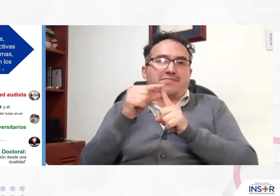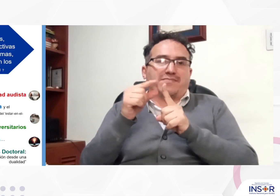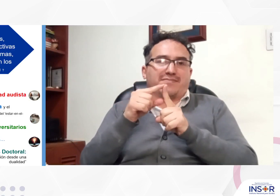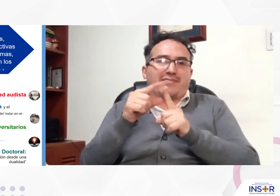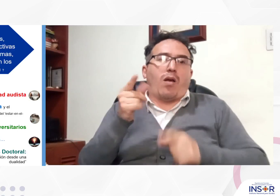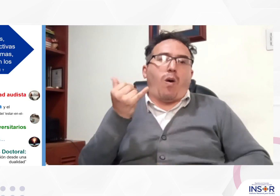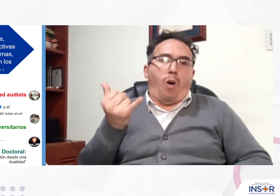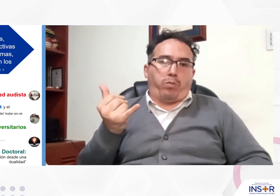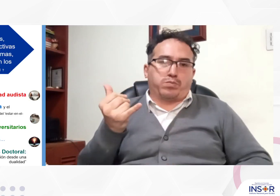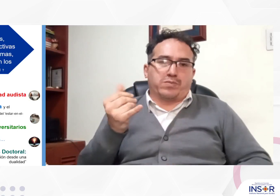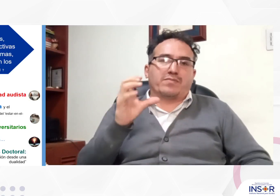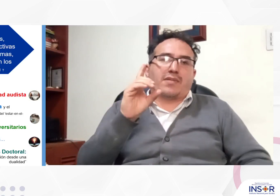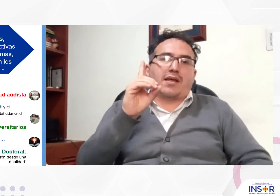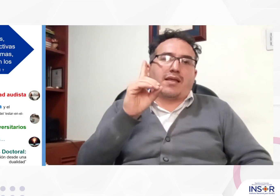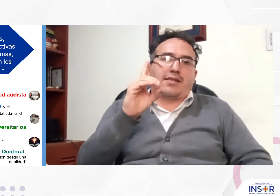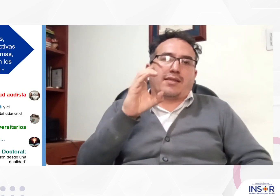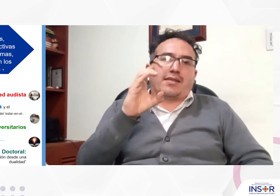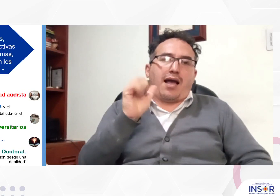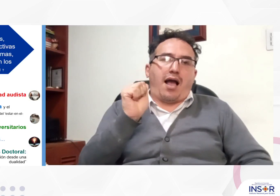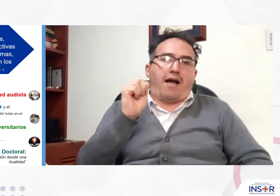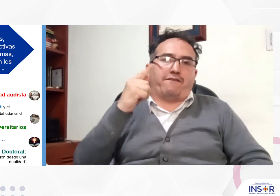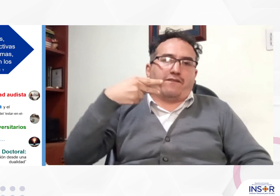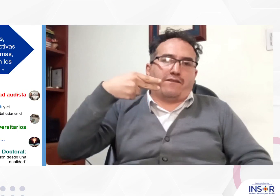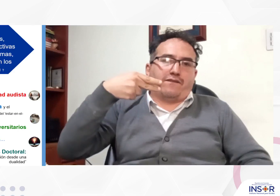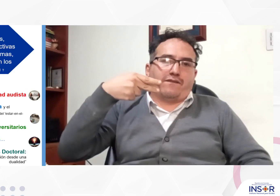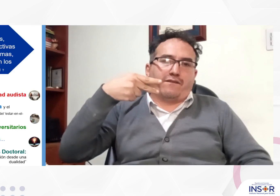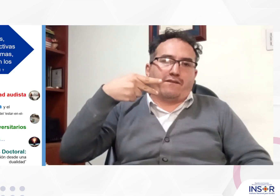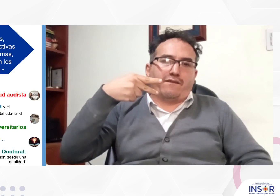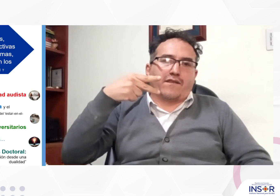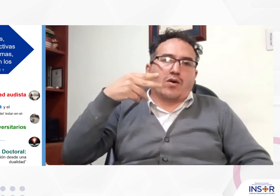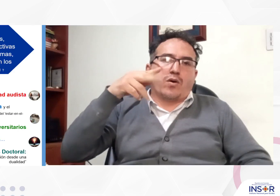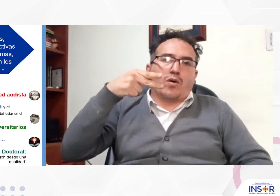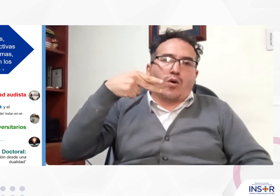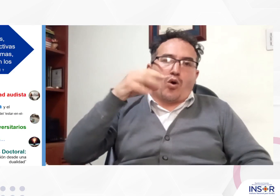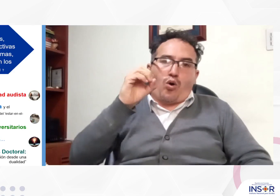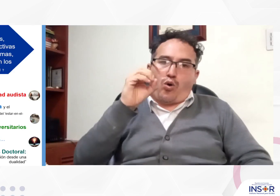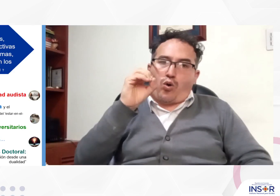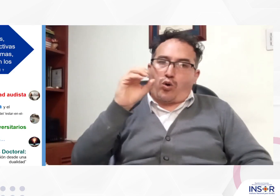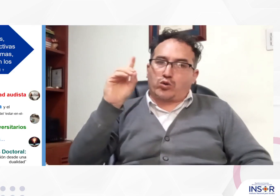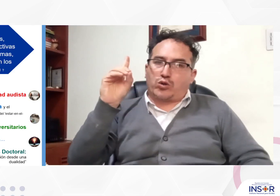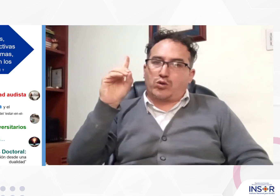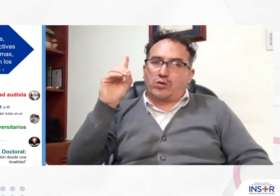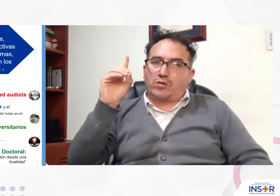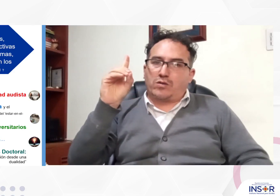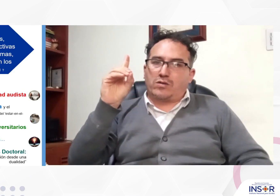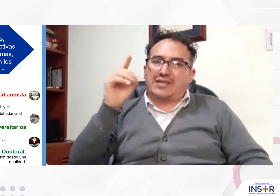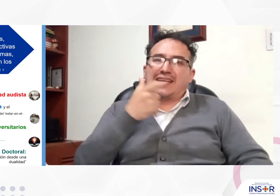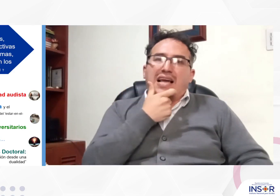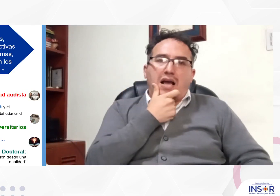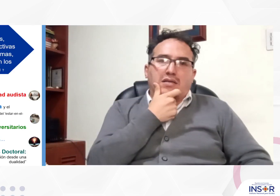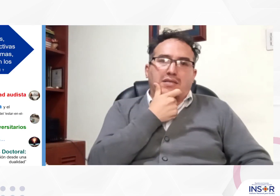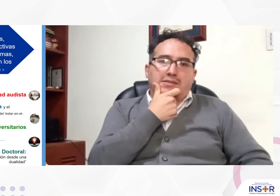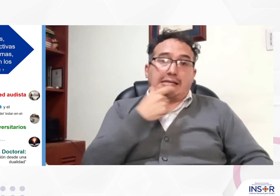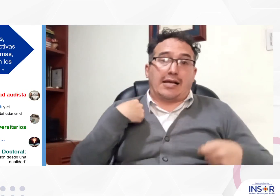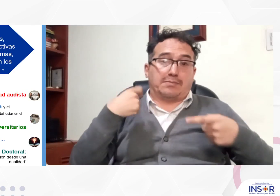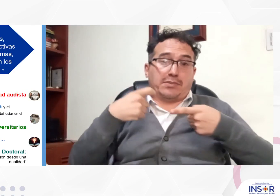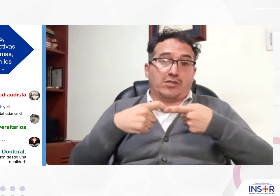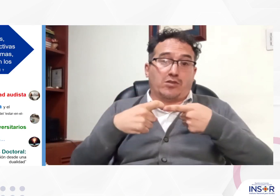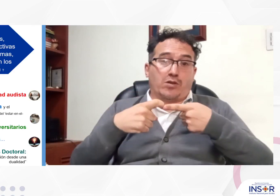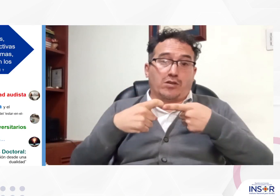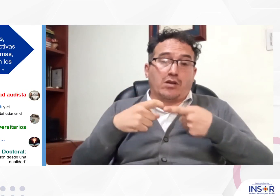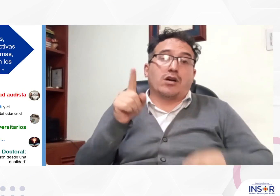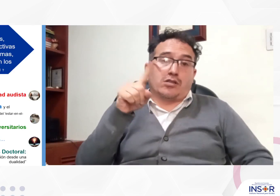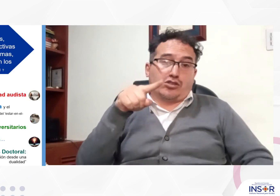es un libro que saca un término en inglés que es deafhood.